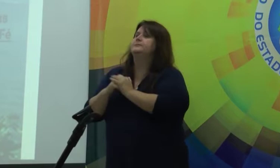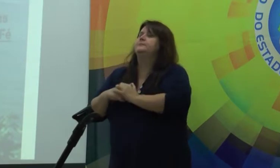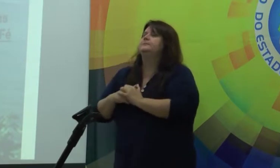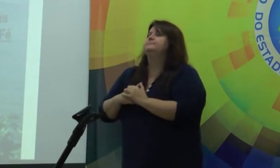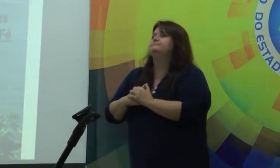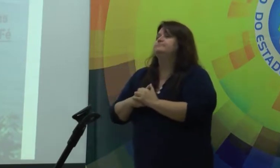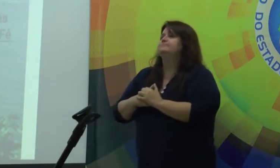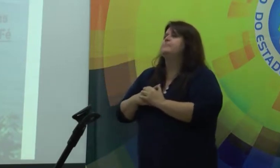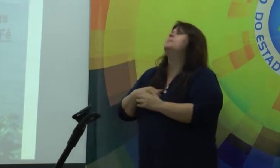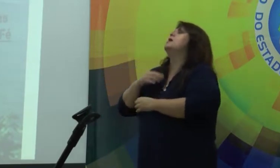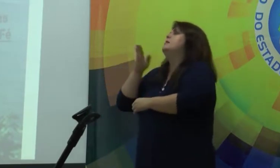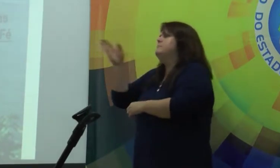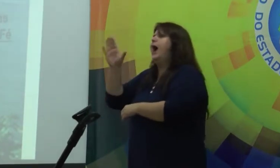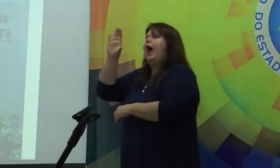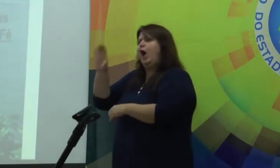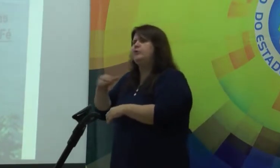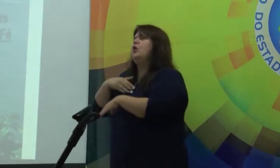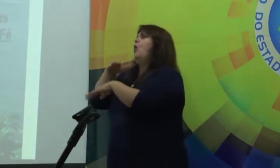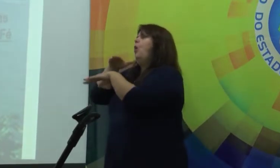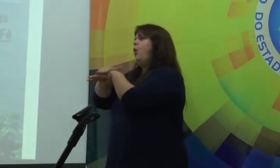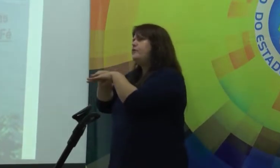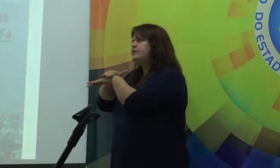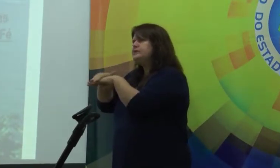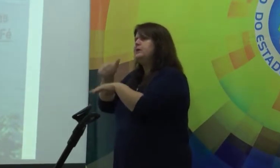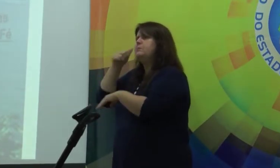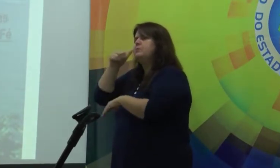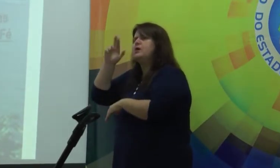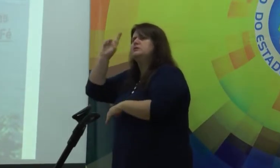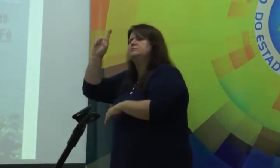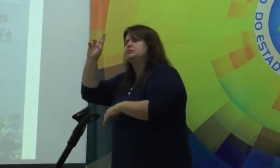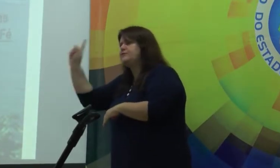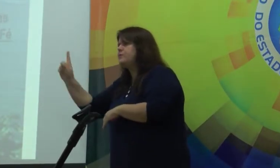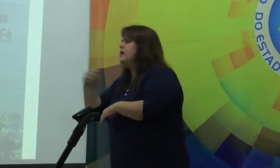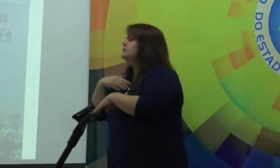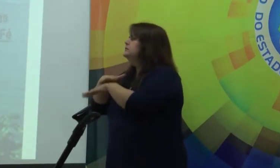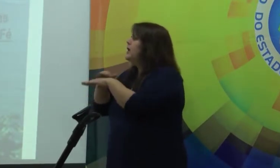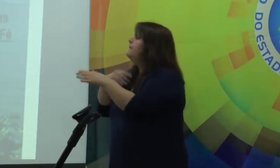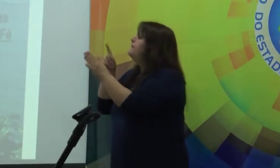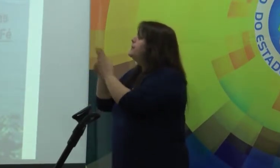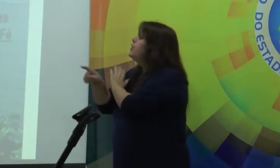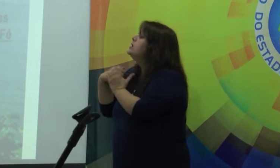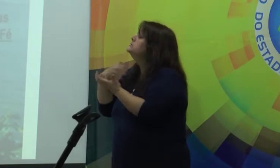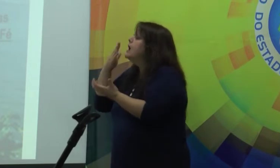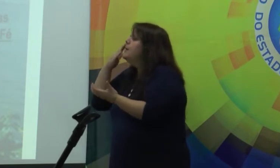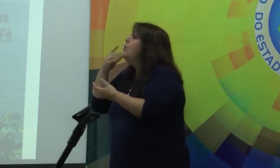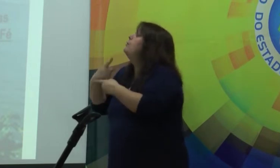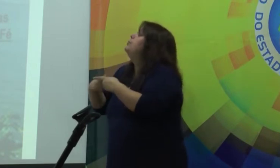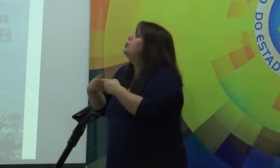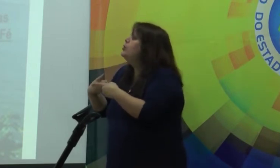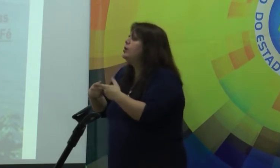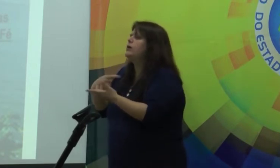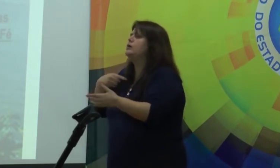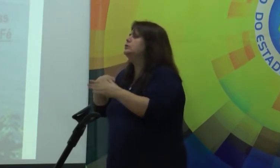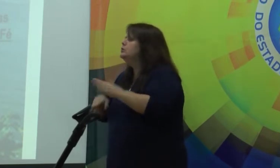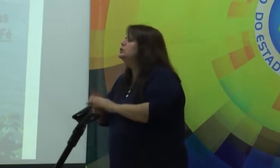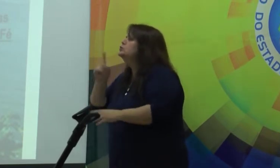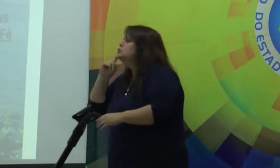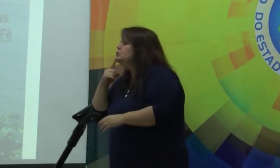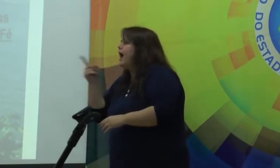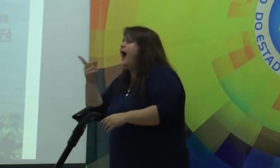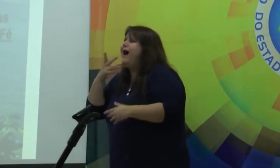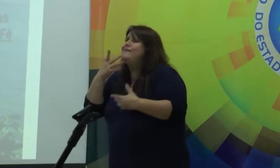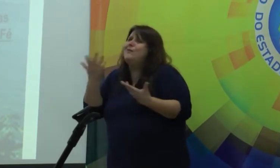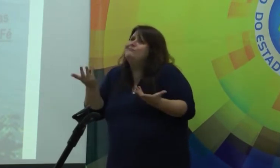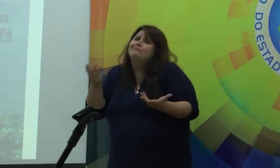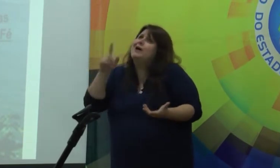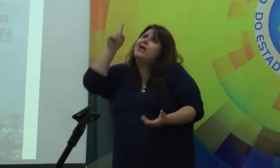quê? Por que que eu era surda? Ia na igreja católica, conversava com a padre, conversava com outras